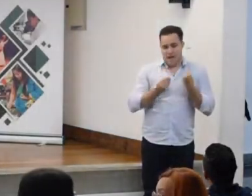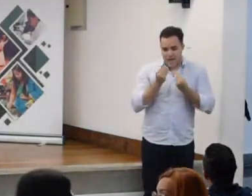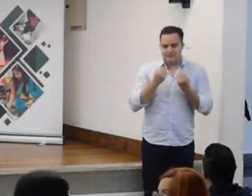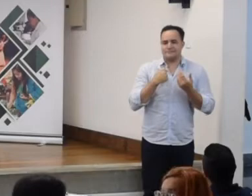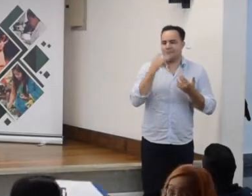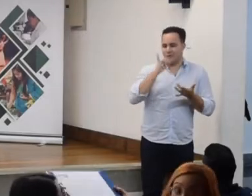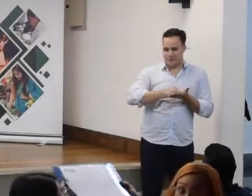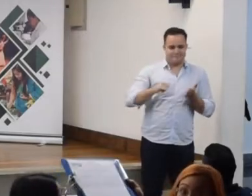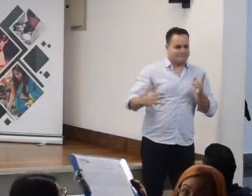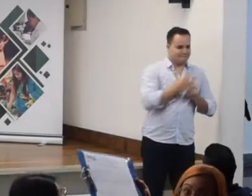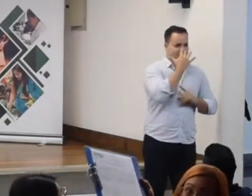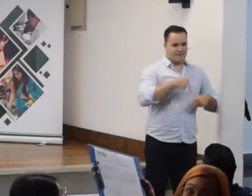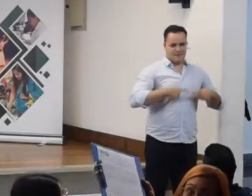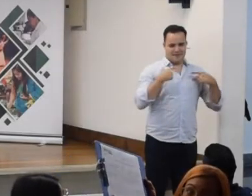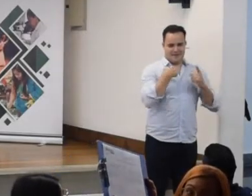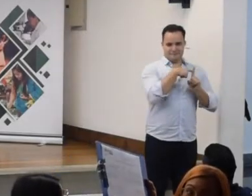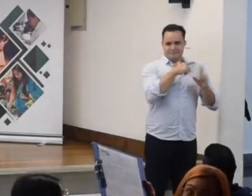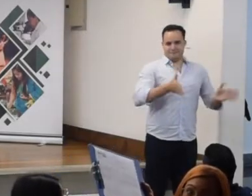¿cierto?